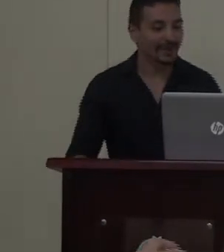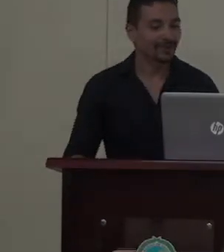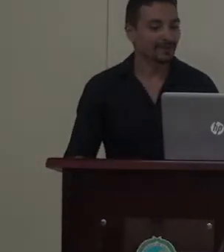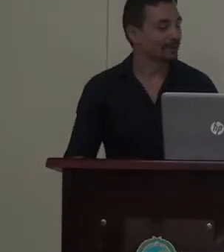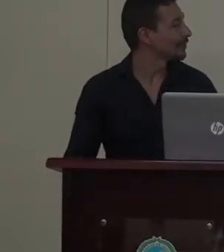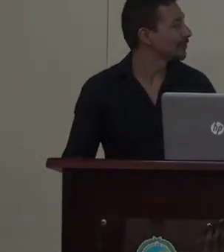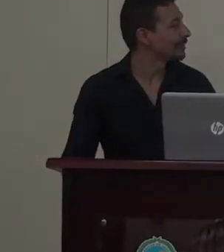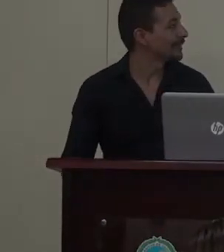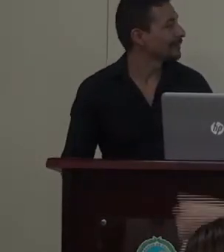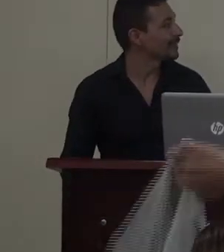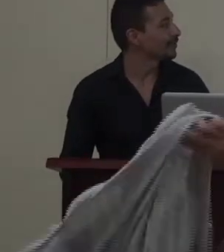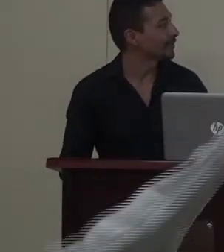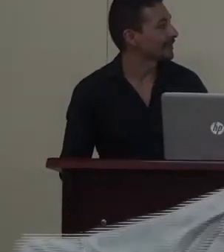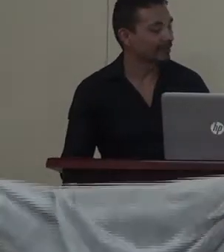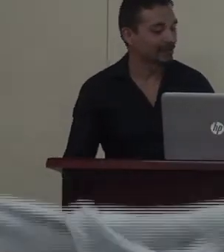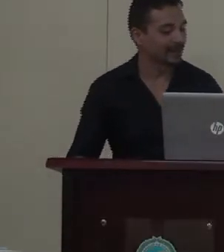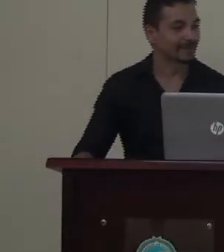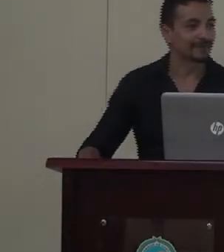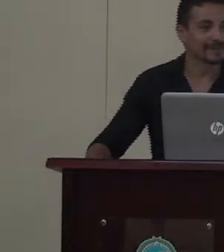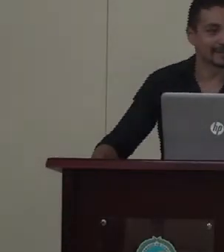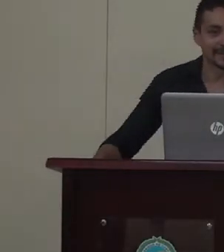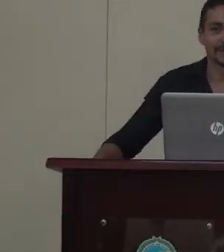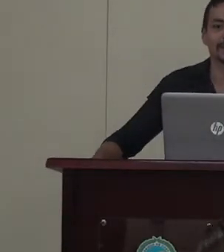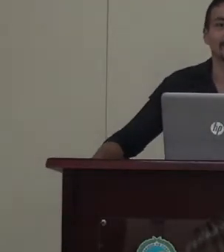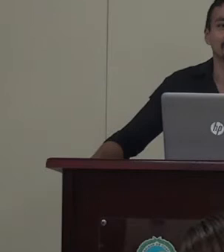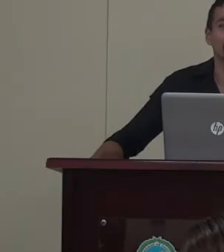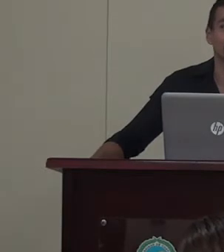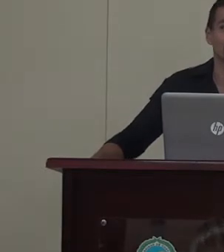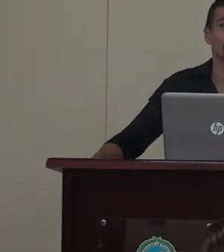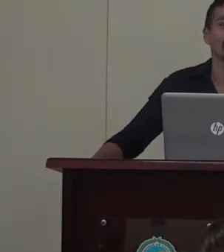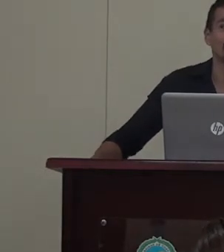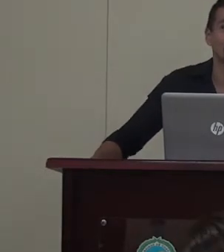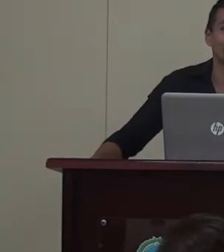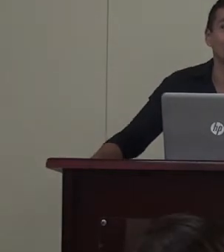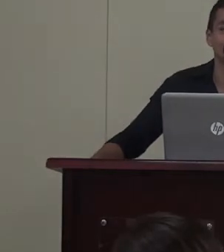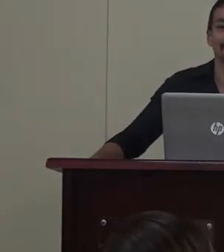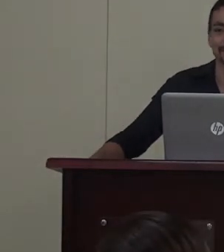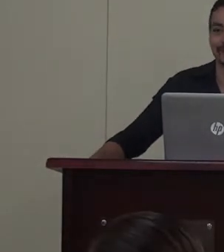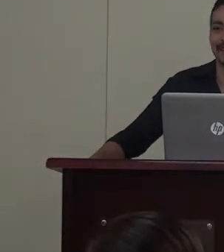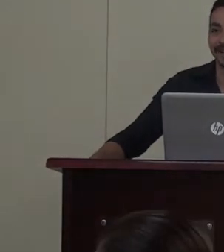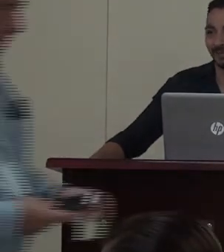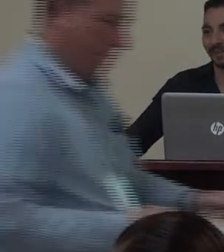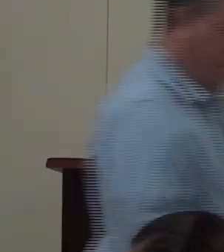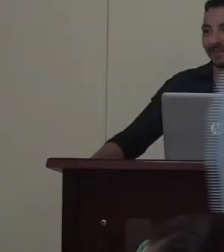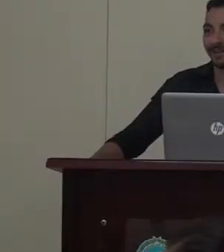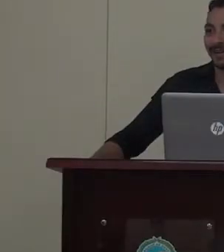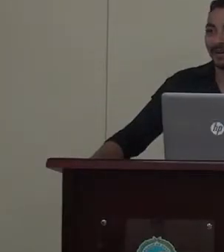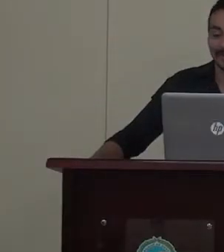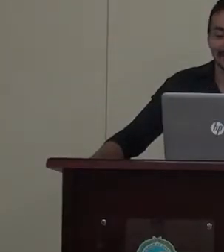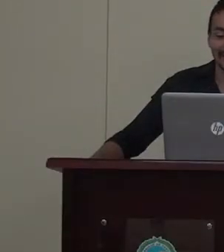Esto de lenguas en proceso de desplazamiento es algo que interesa en la pesar ciencia del principio porque implica una especificidad